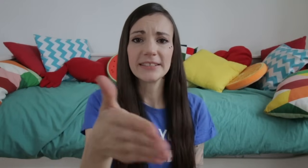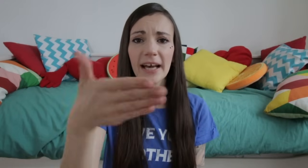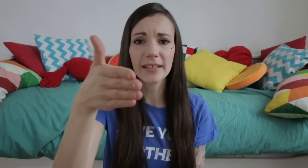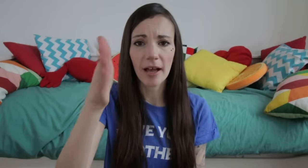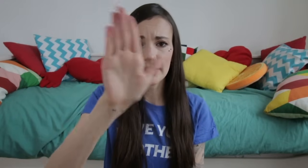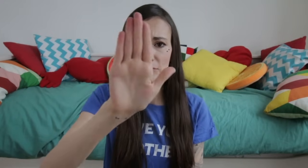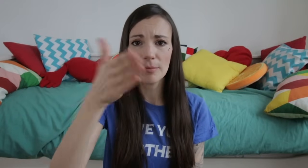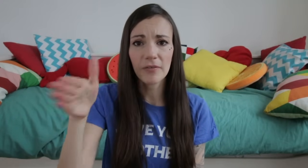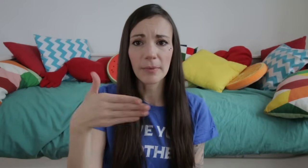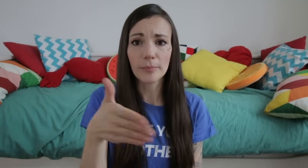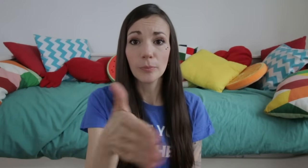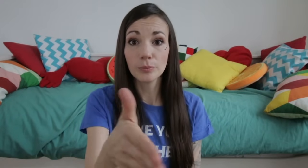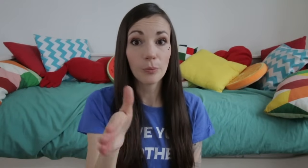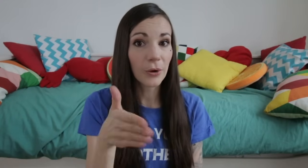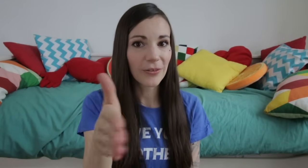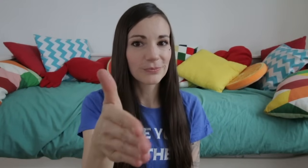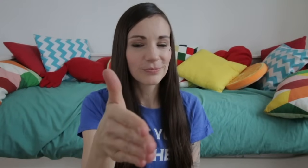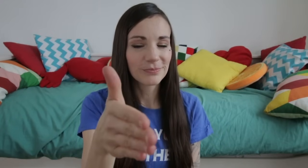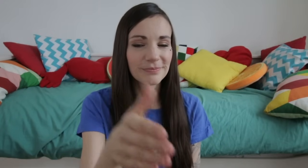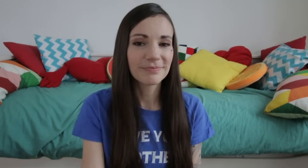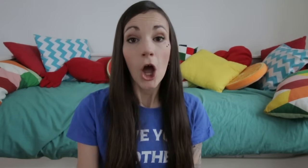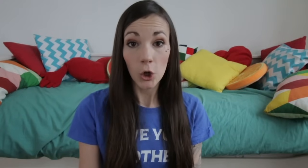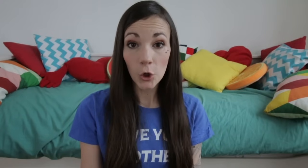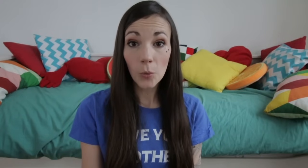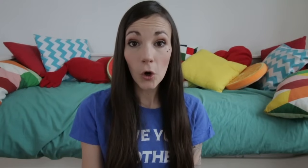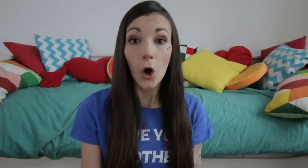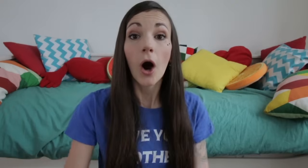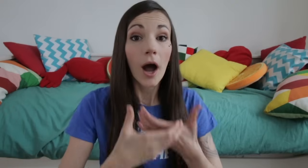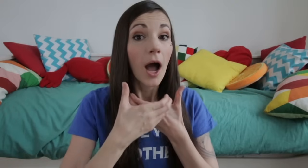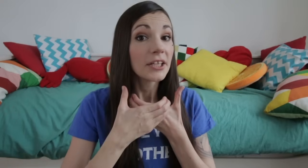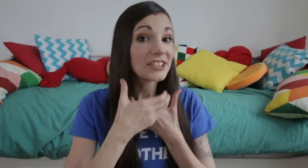zigzags avec les doigts bien fermés. Poisson. Le mot girafe.